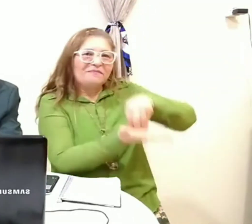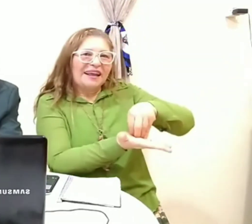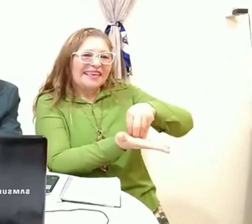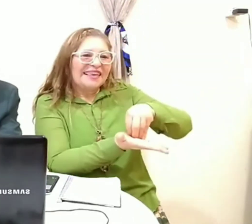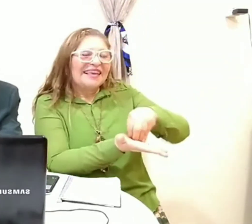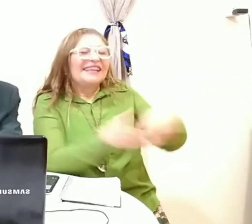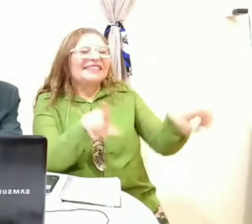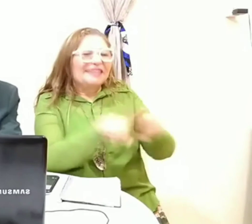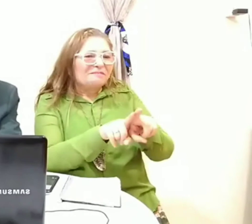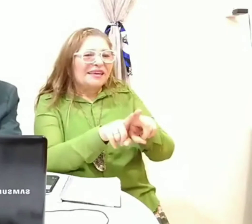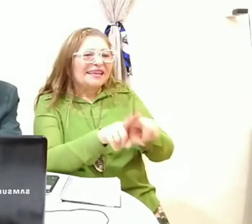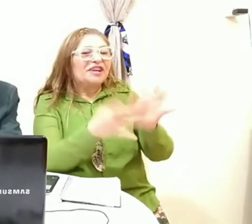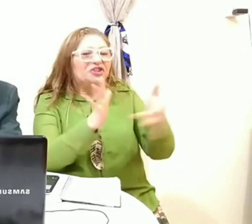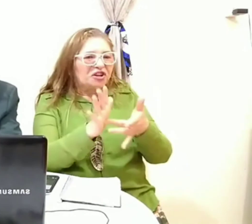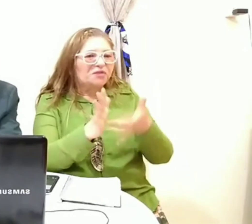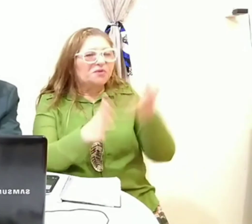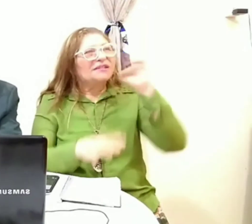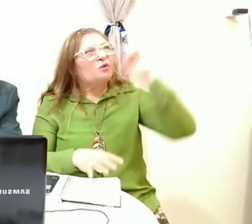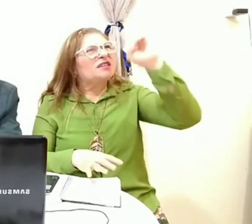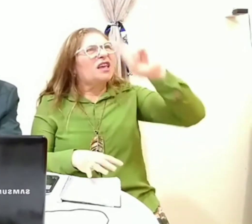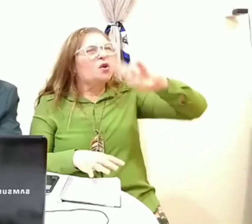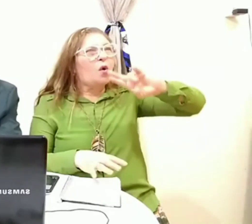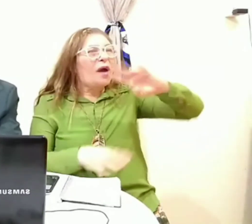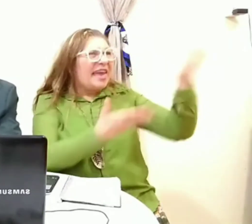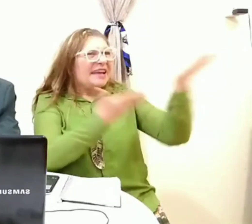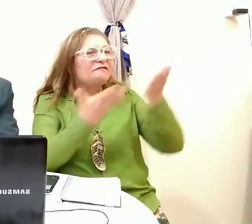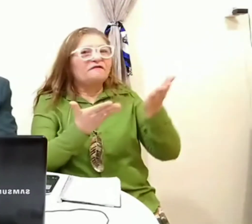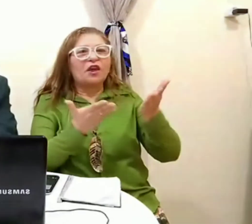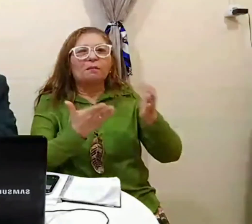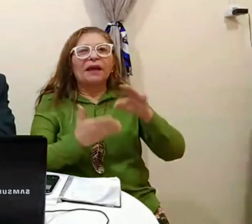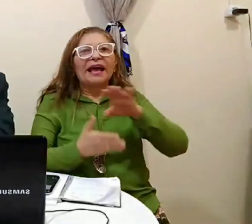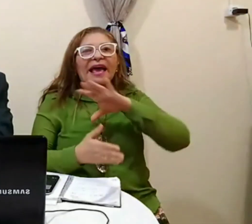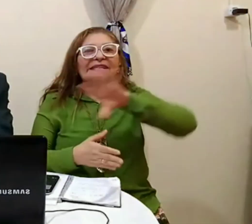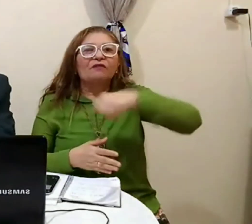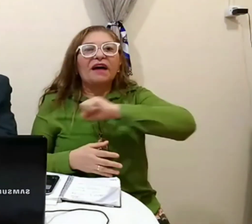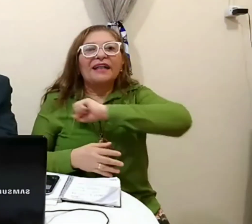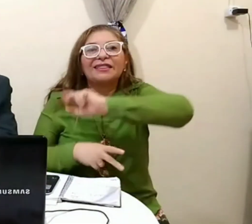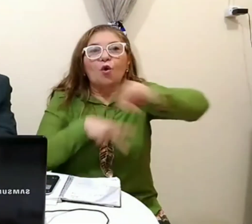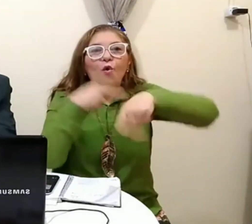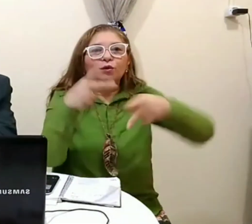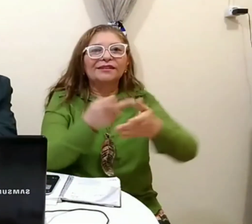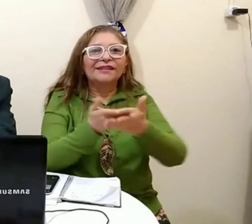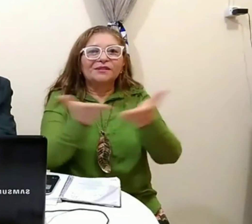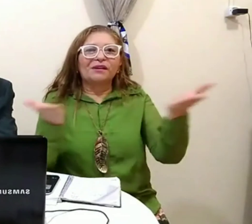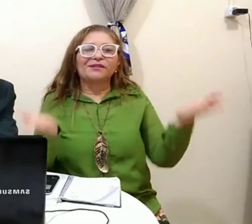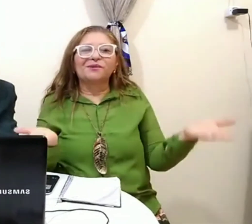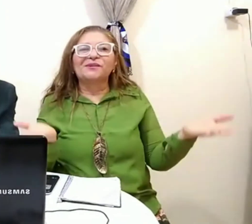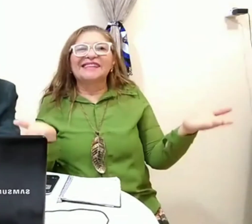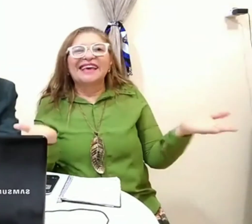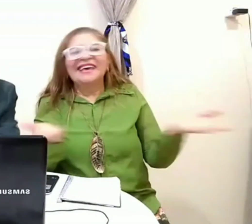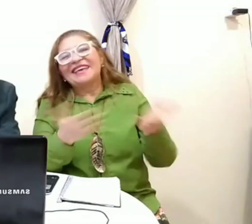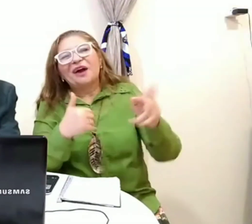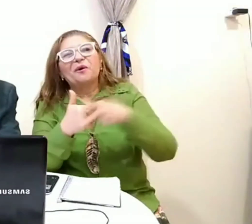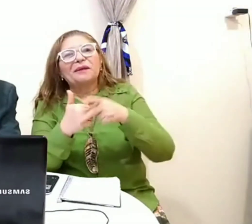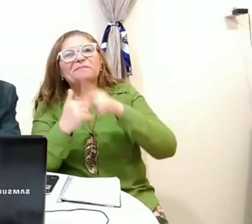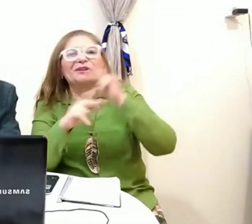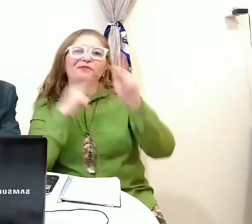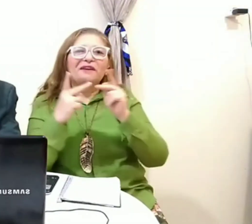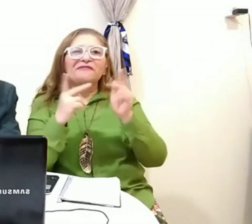o Senhor de todos. E aí ele vai pregar a palavra, falando de Jesus, o Senhor, de Jesus,